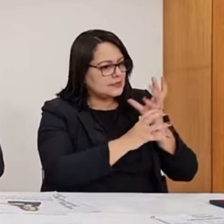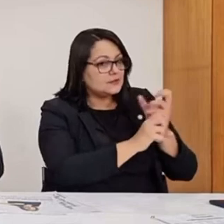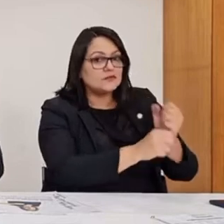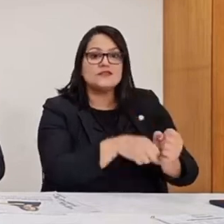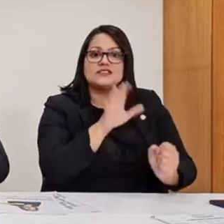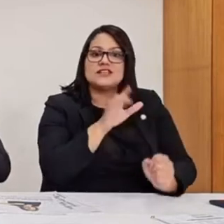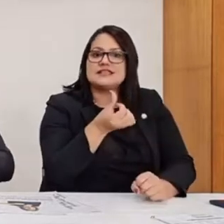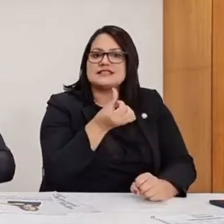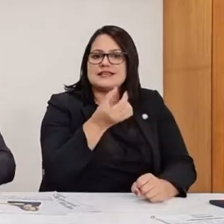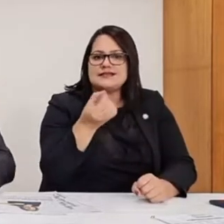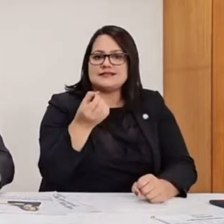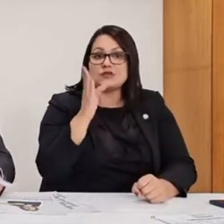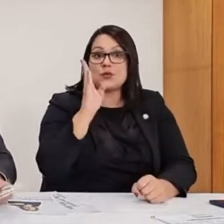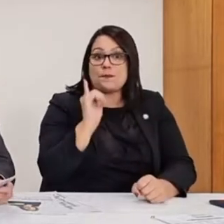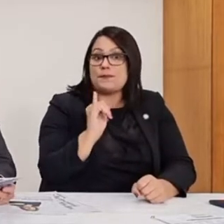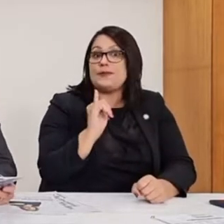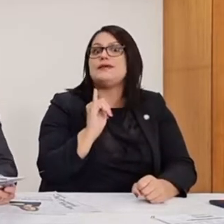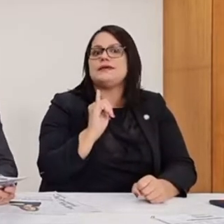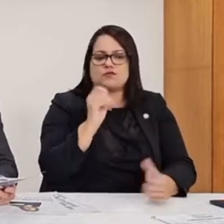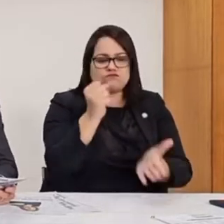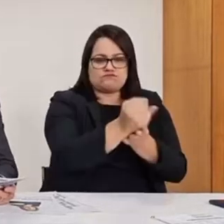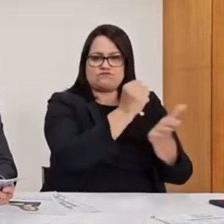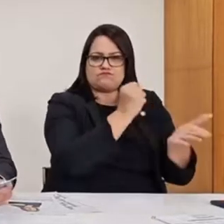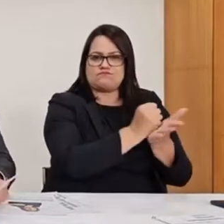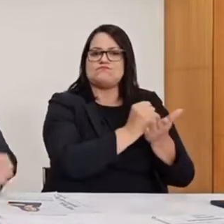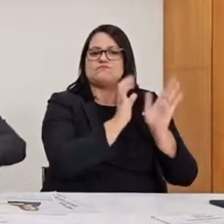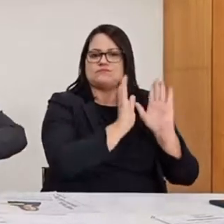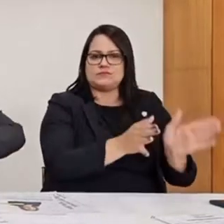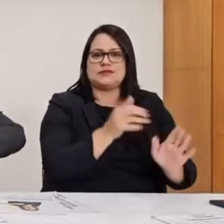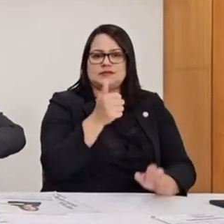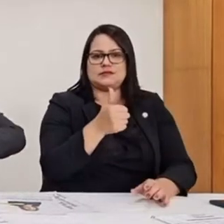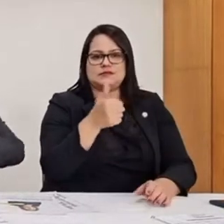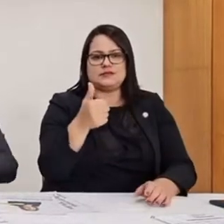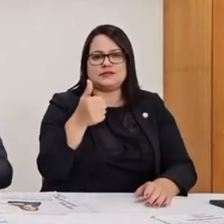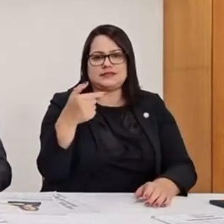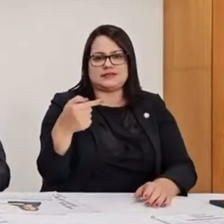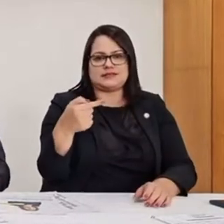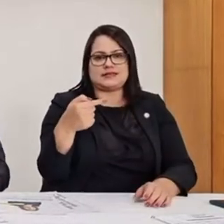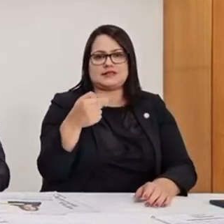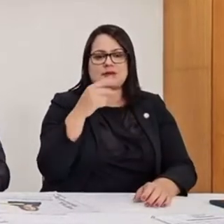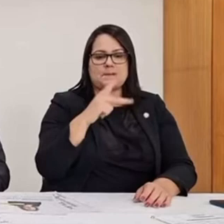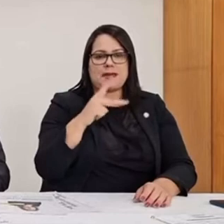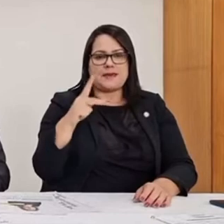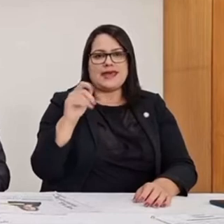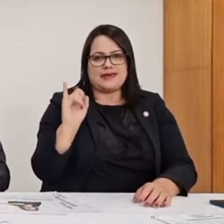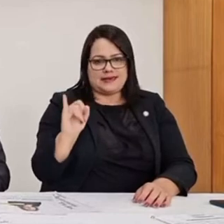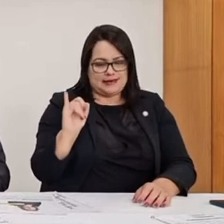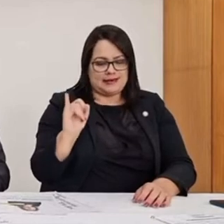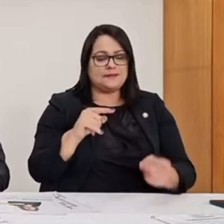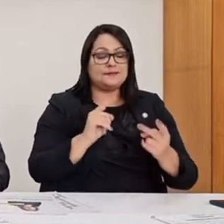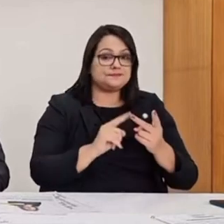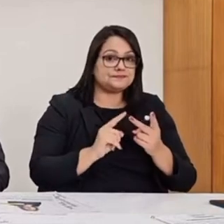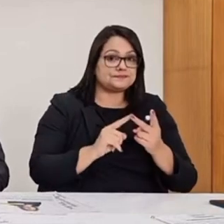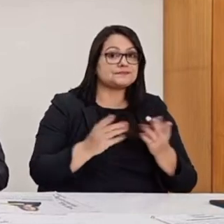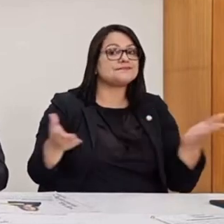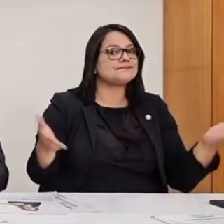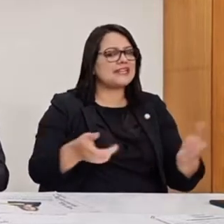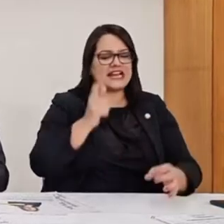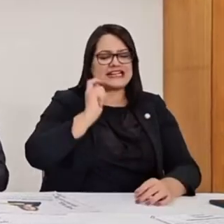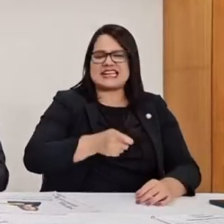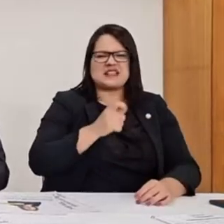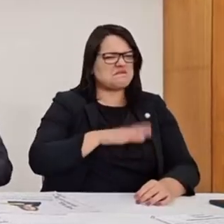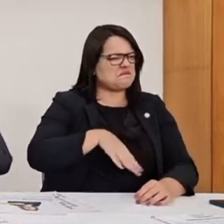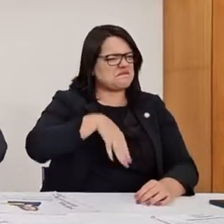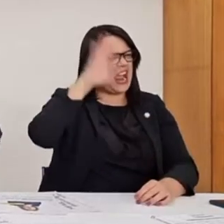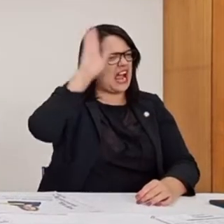tem 600 bilhões contratados. São 117 na carteira do PPI e esse foi o maior